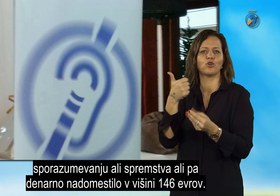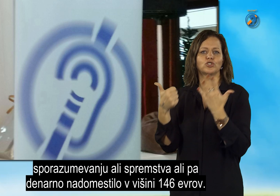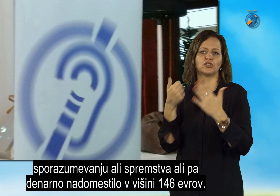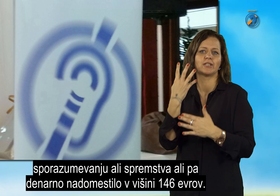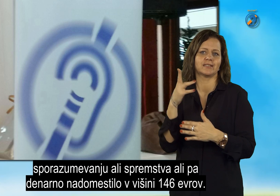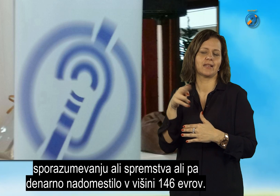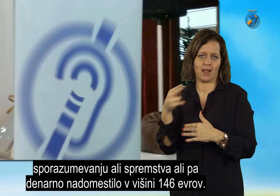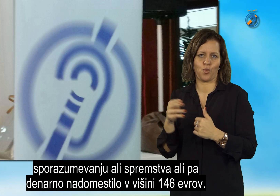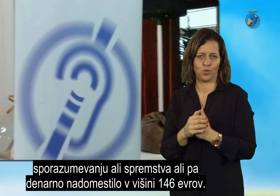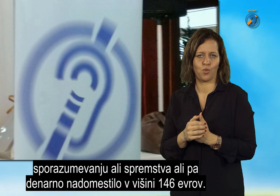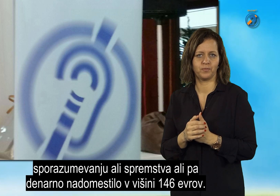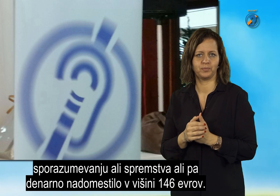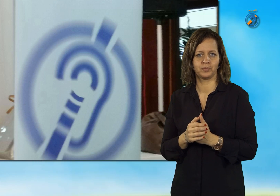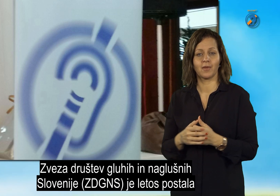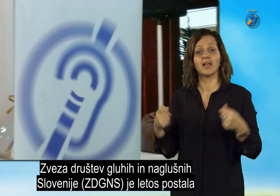146 evrov.